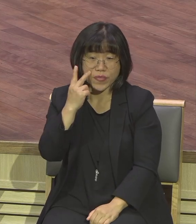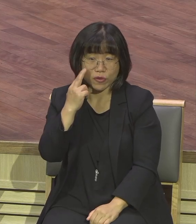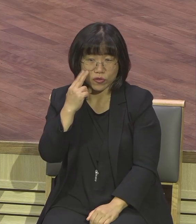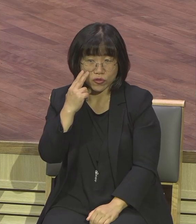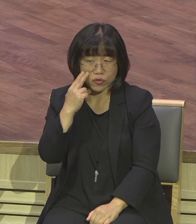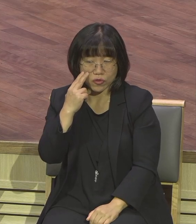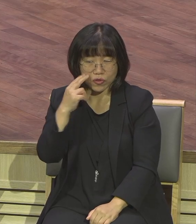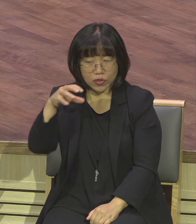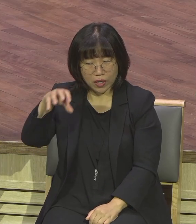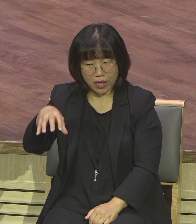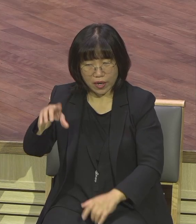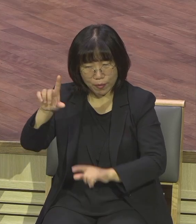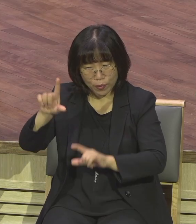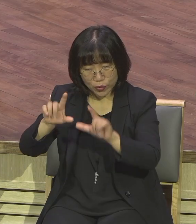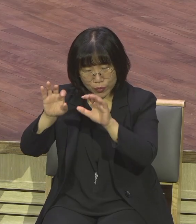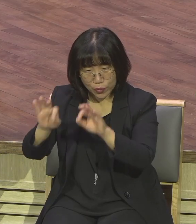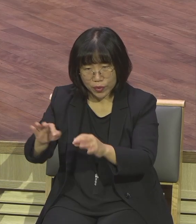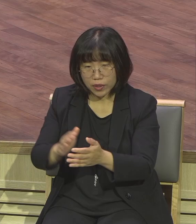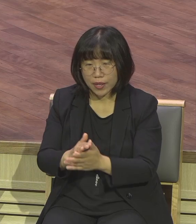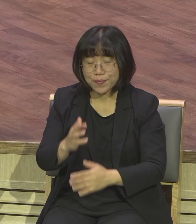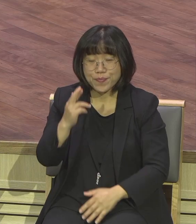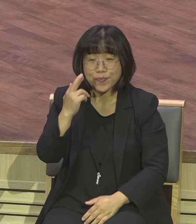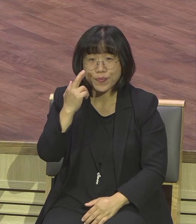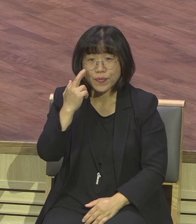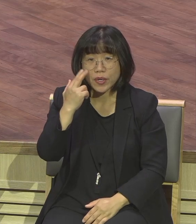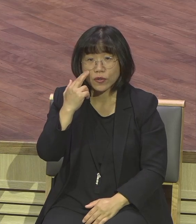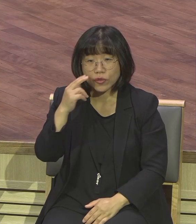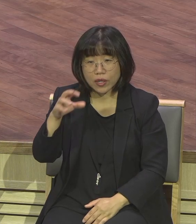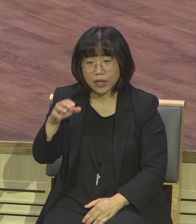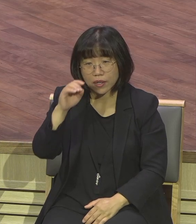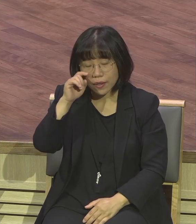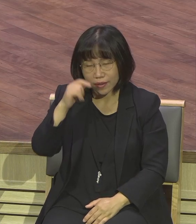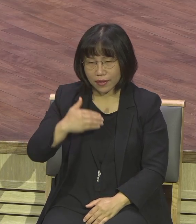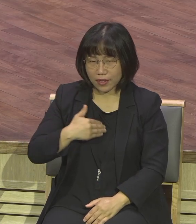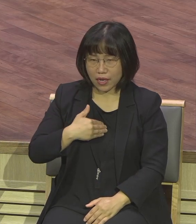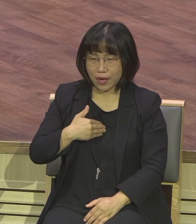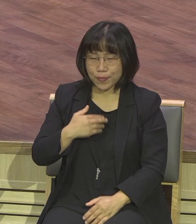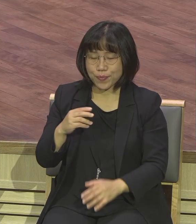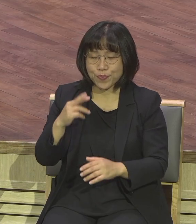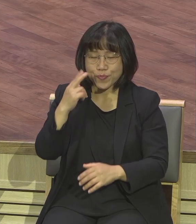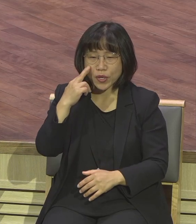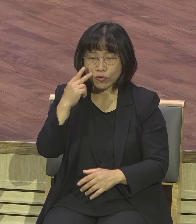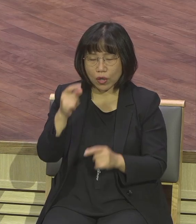알잖아요. 미국 영주권 23년까지 있었잖아요.